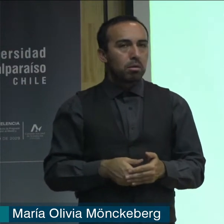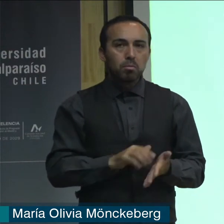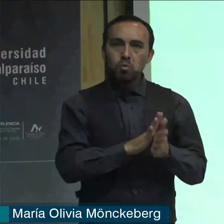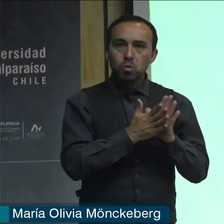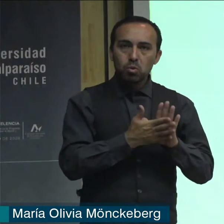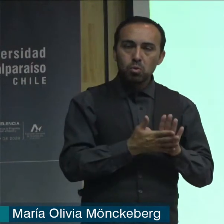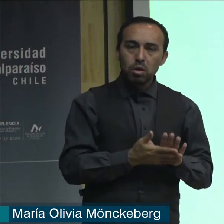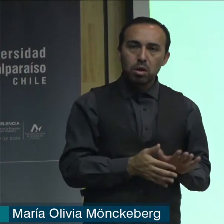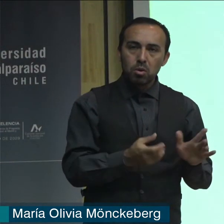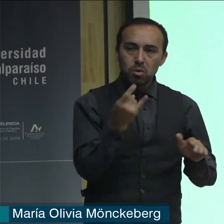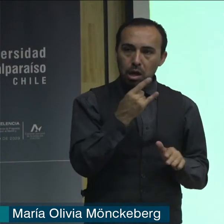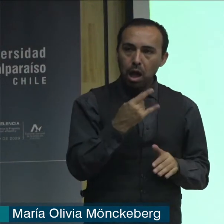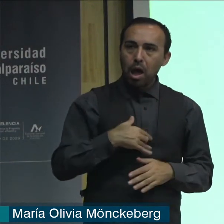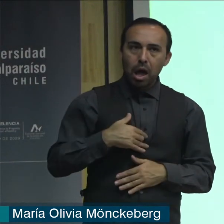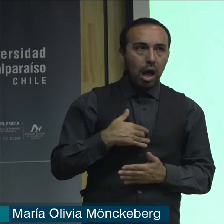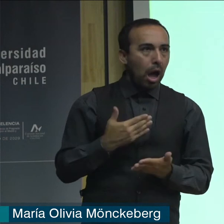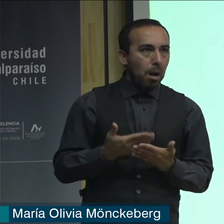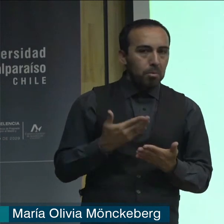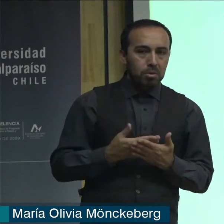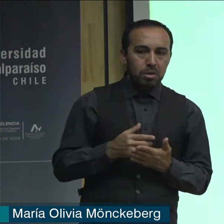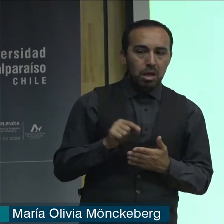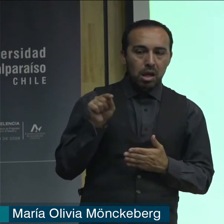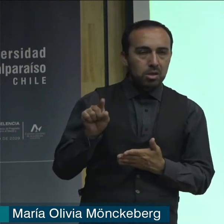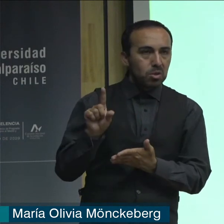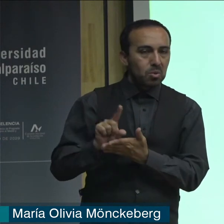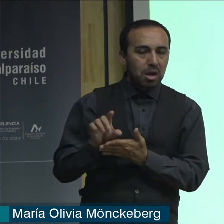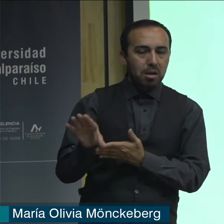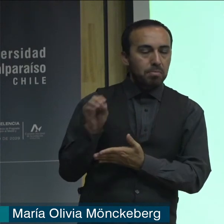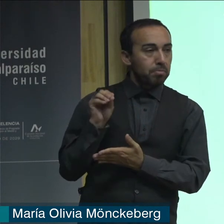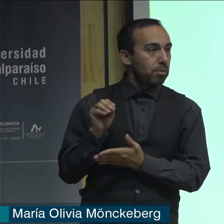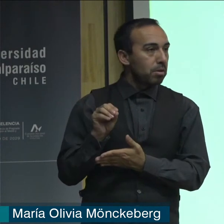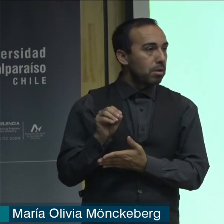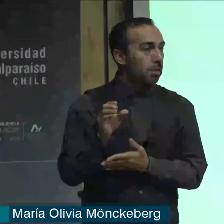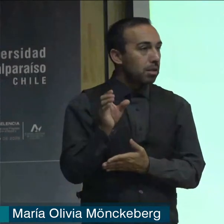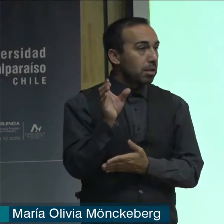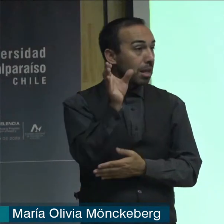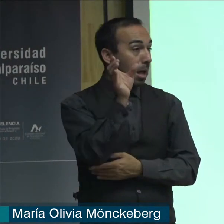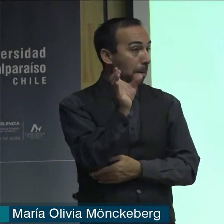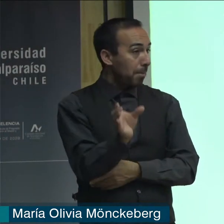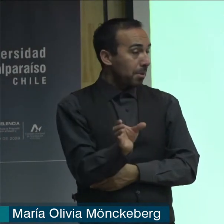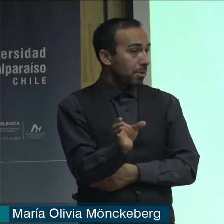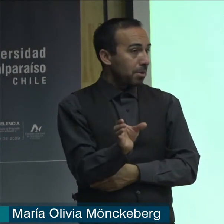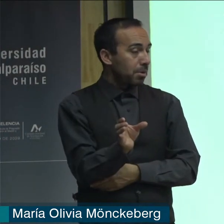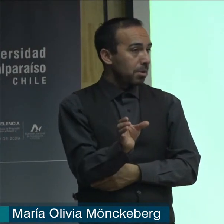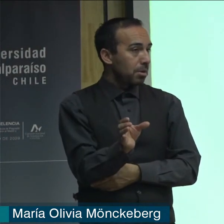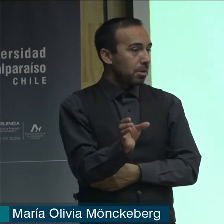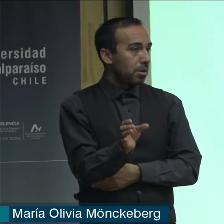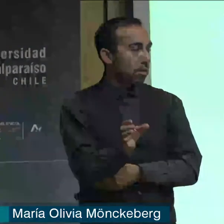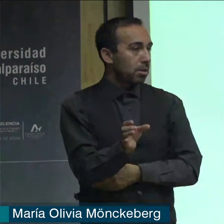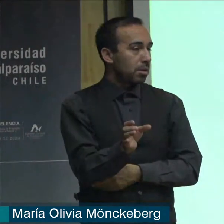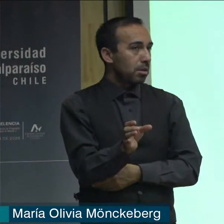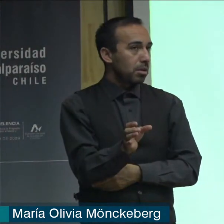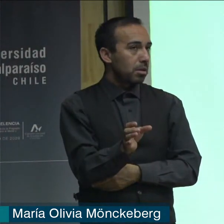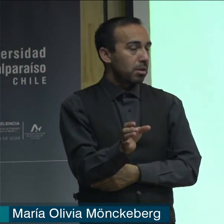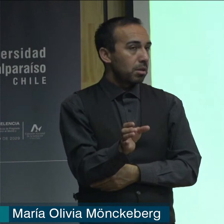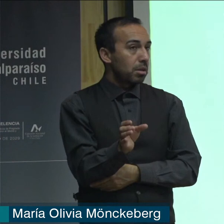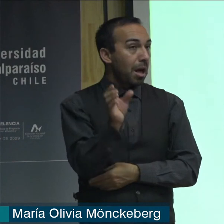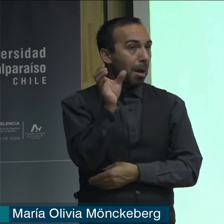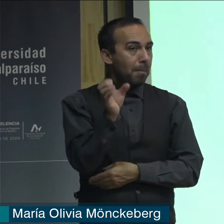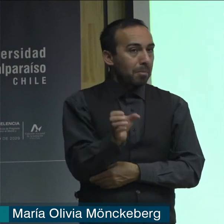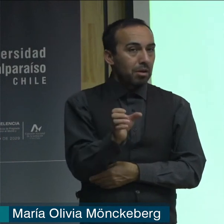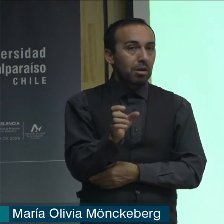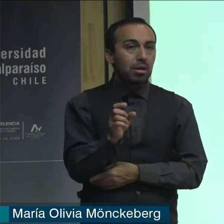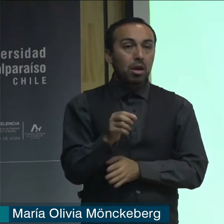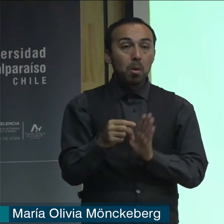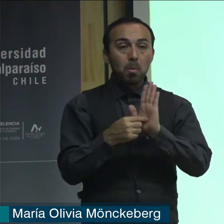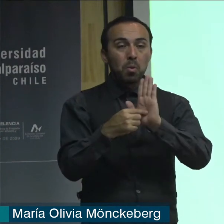hicieron el nombre a los estudiantes pero no la persona que había presentado la la demanda del